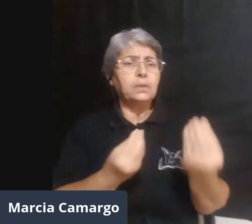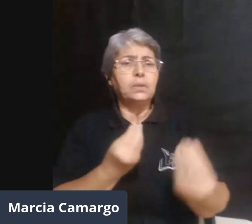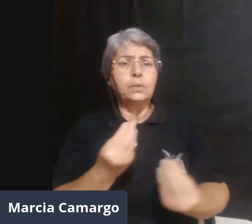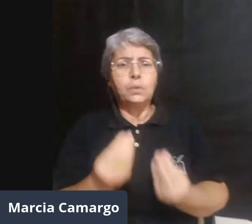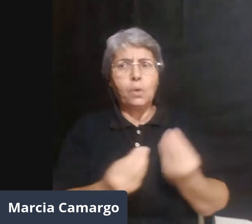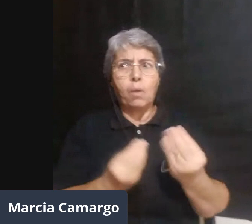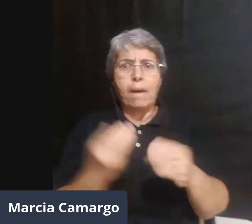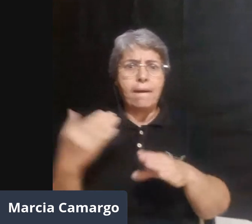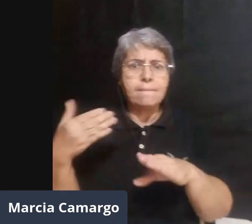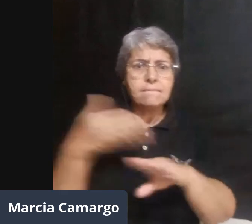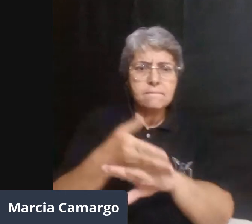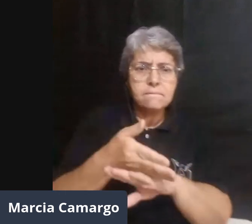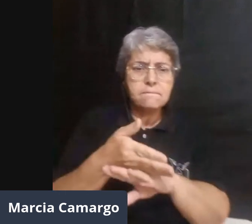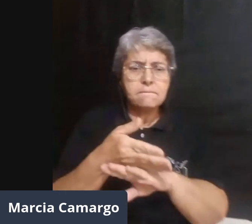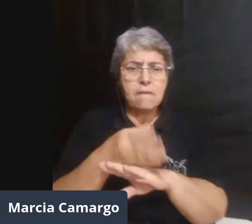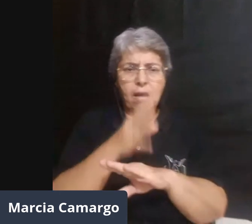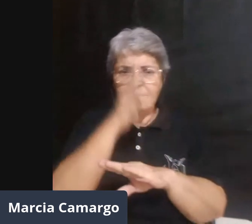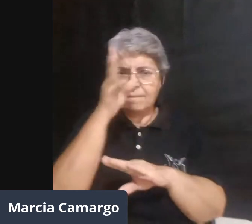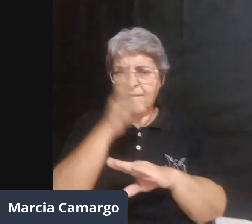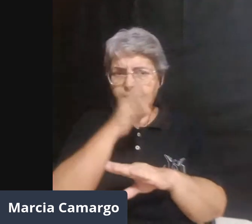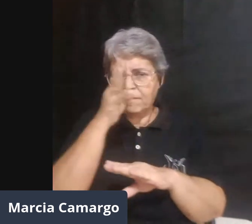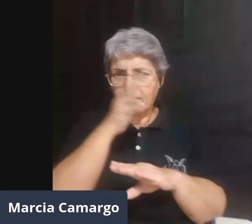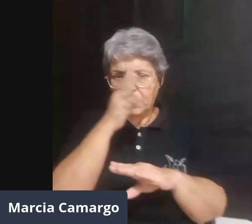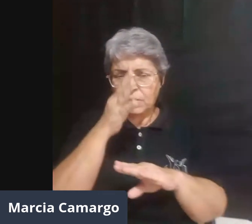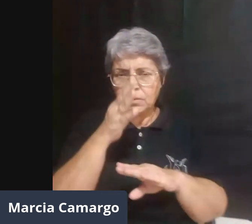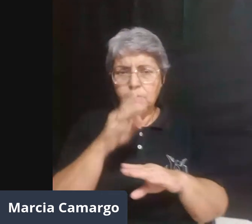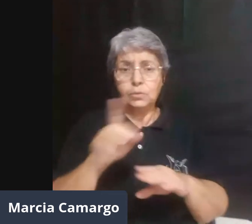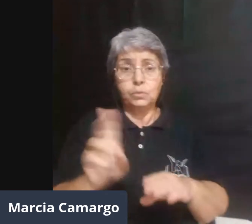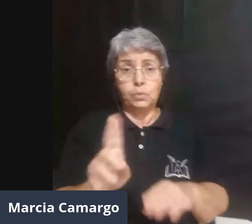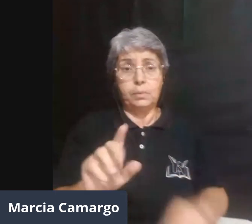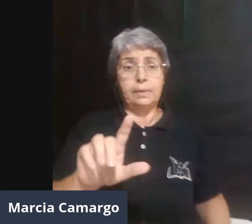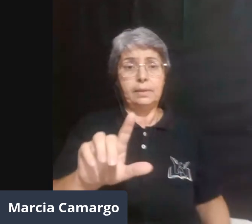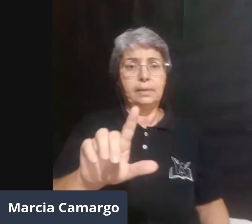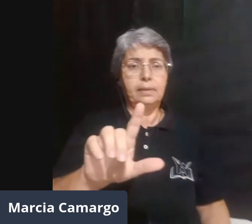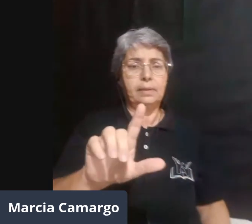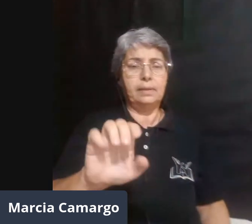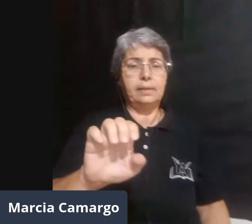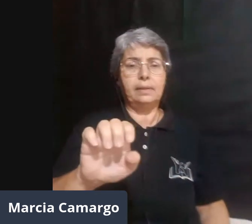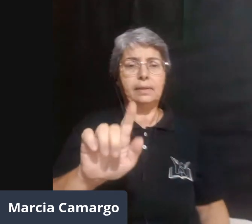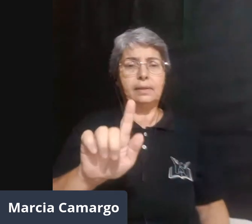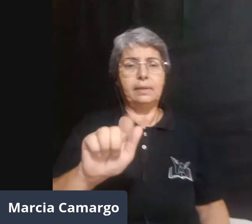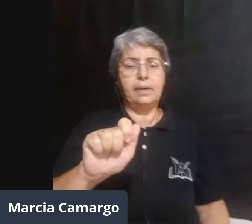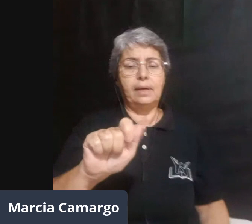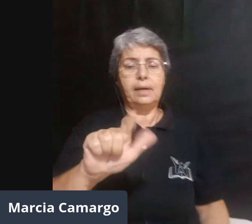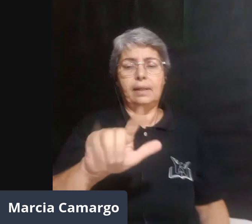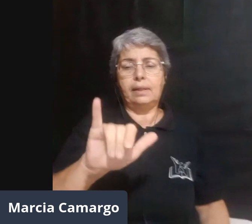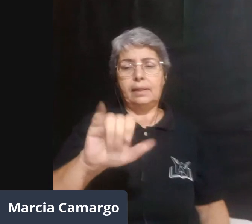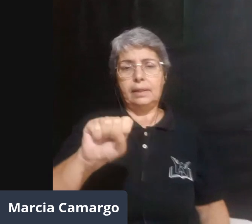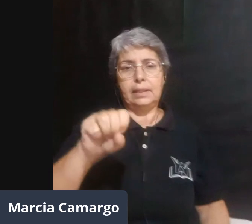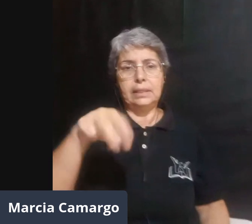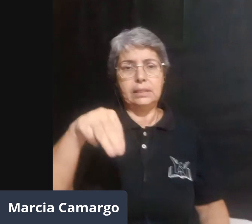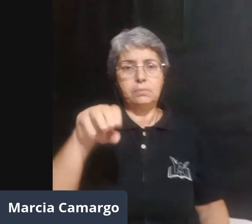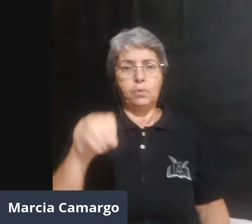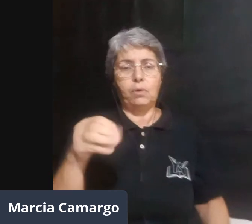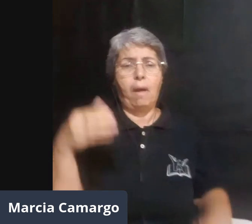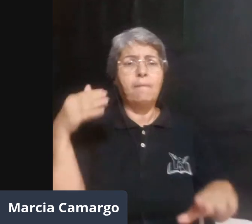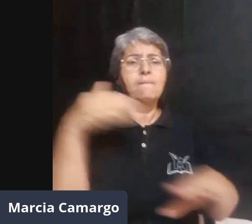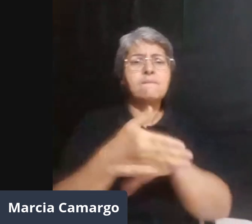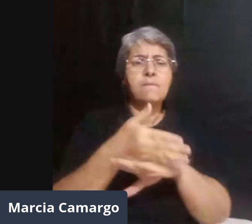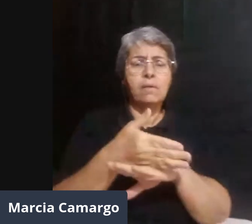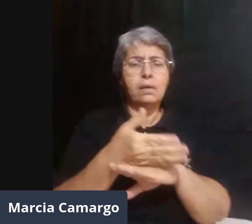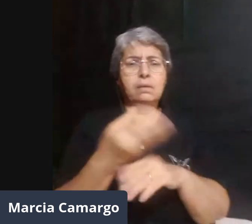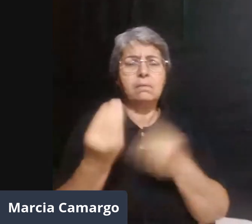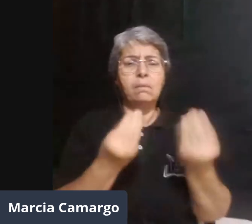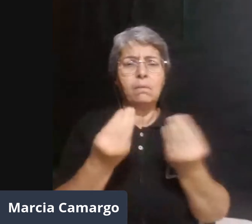intruso chamado legalismo e se meter no meio dessa relação, comprometendo o